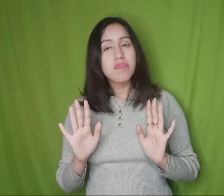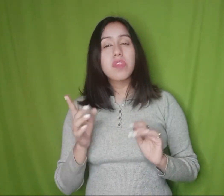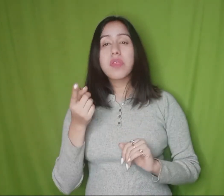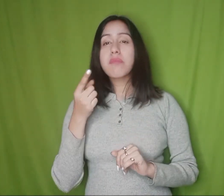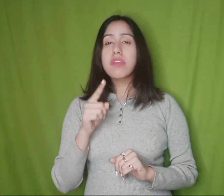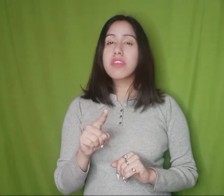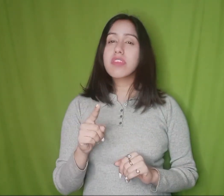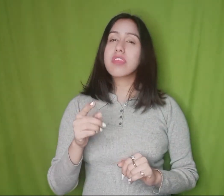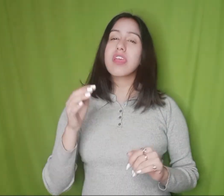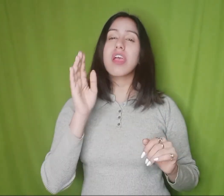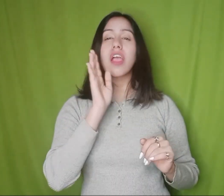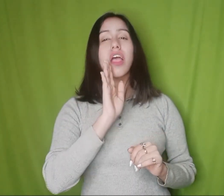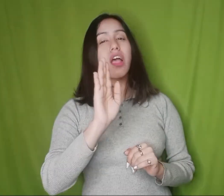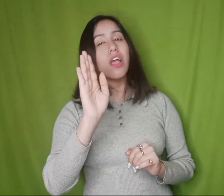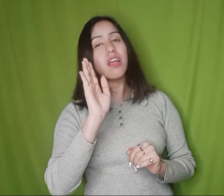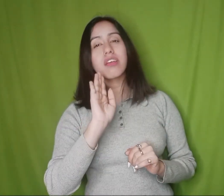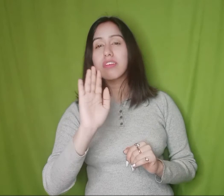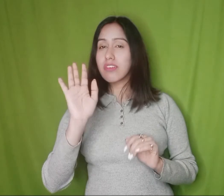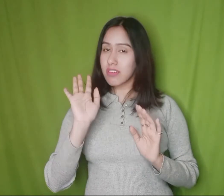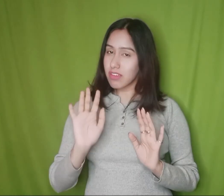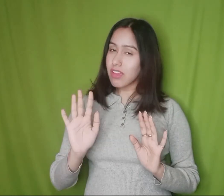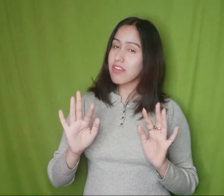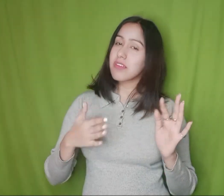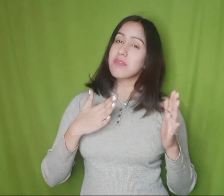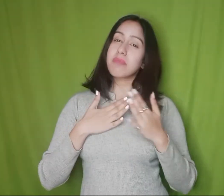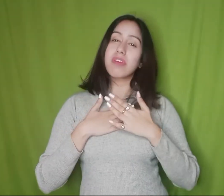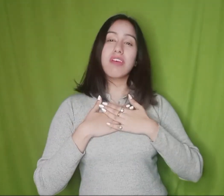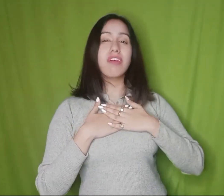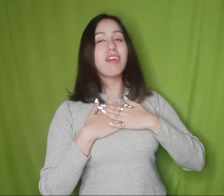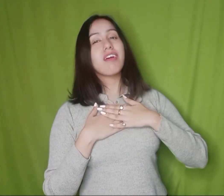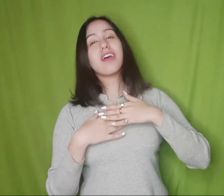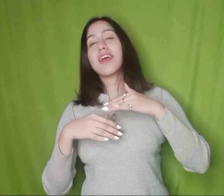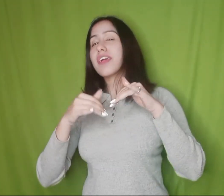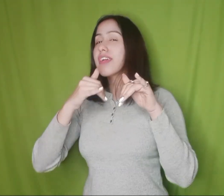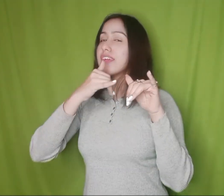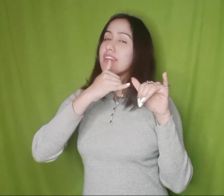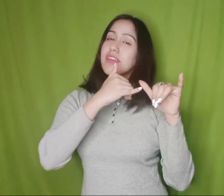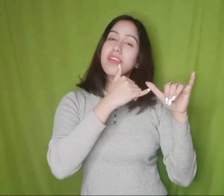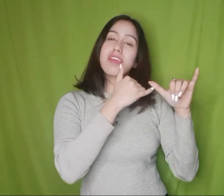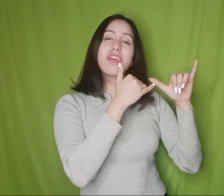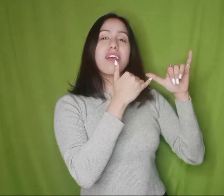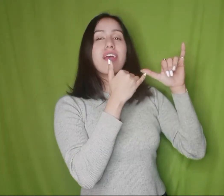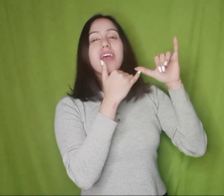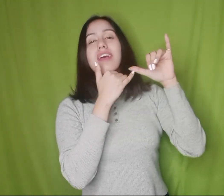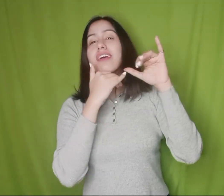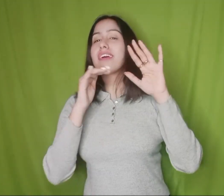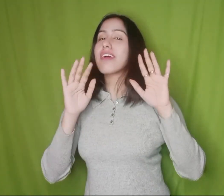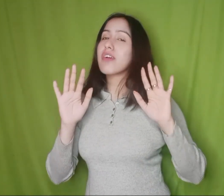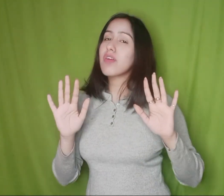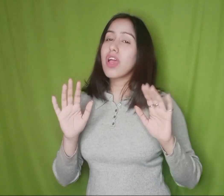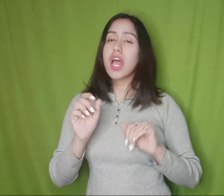मंदिर में जाते तो सबने देखा। अंदर से आवाज भी आई कि मेरे तो